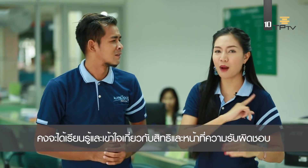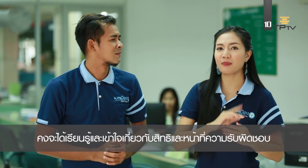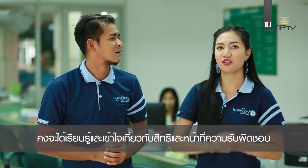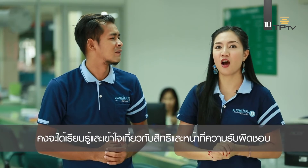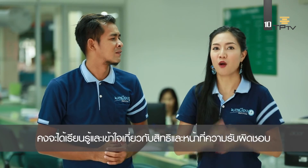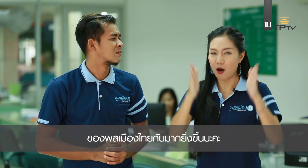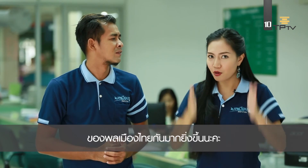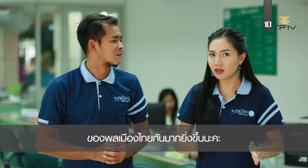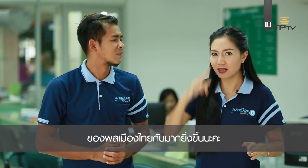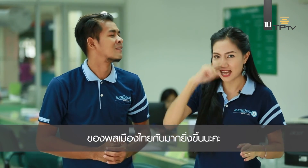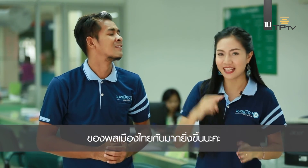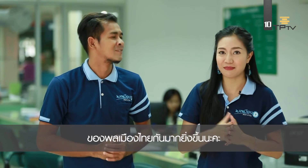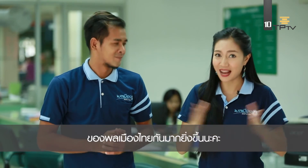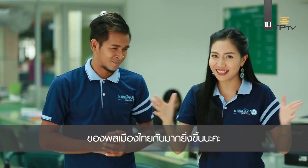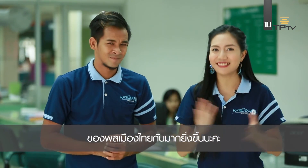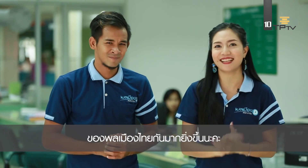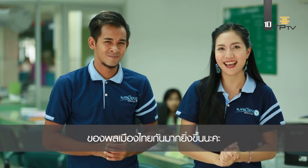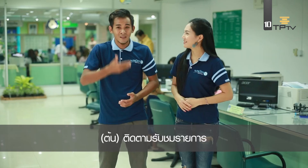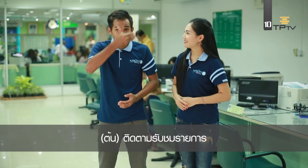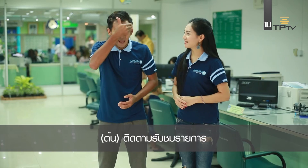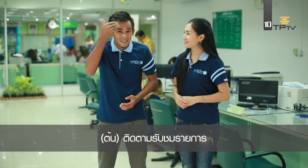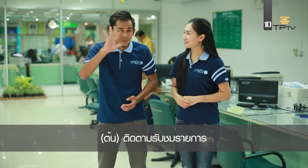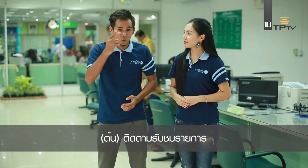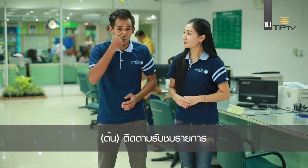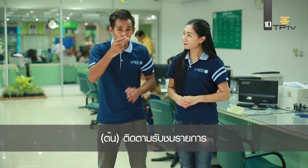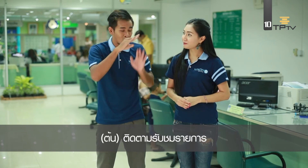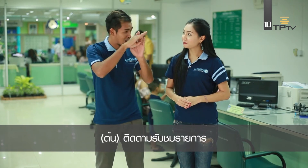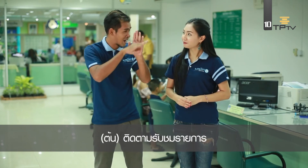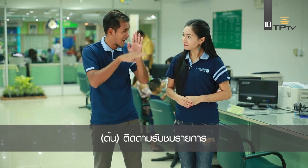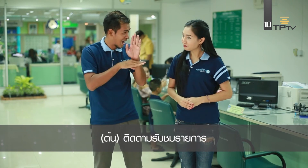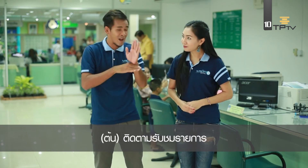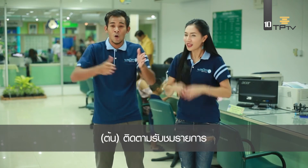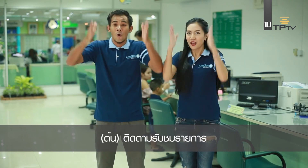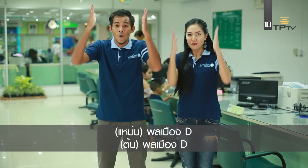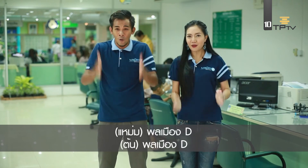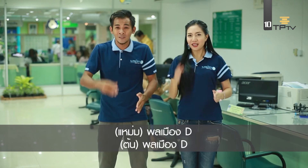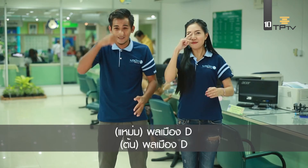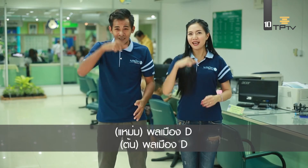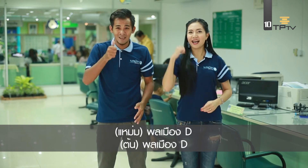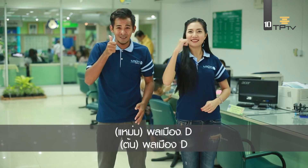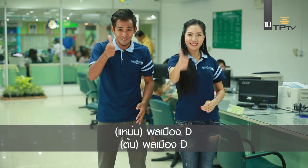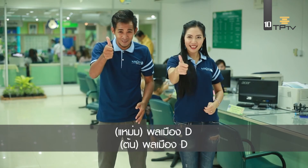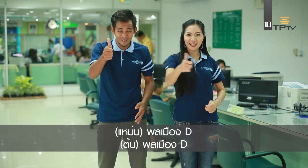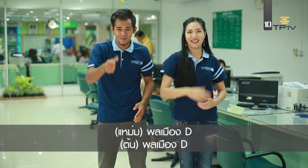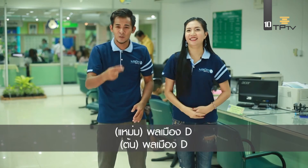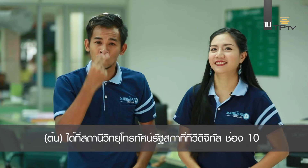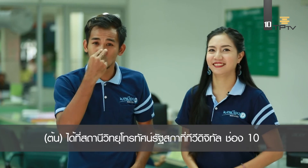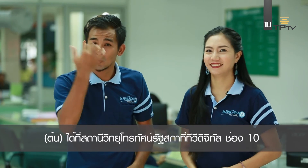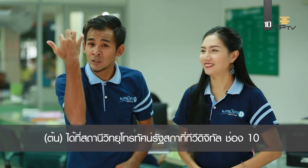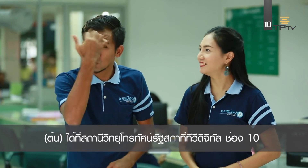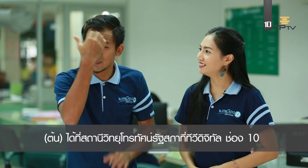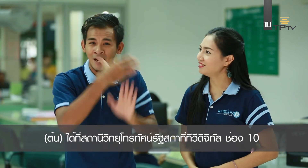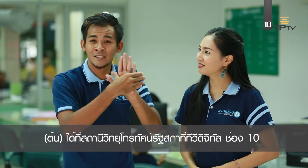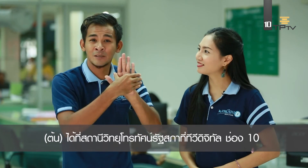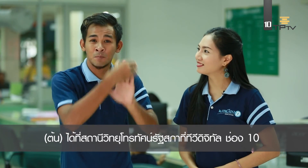ที่ความรับผิดชอบของพลเมืองไทยกันมากยิ่งขึ้นนะคะ ติดตามชมรายการ พลเมืองดี ได้